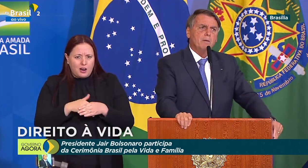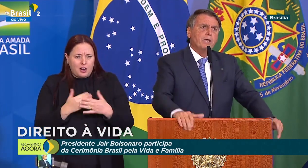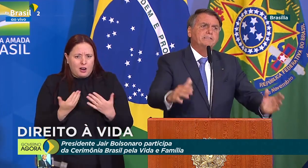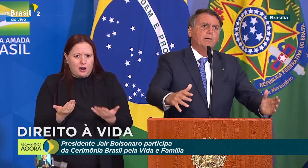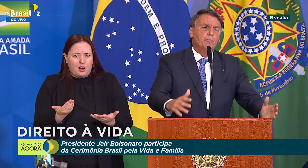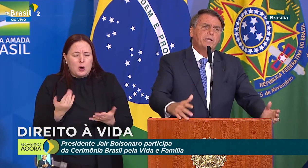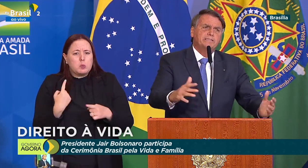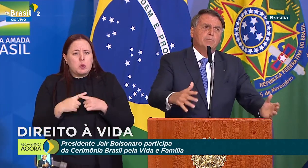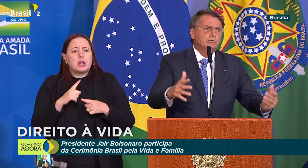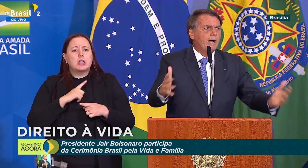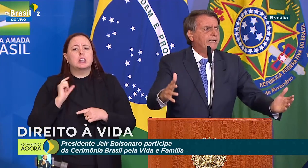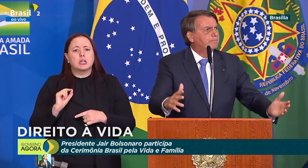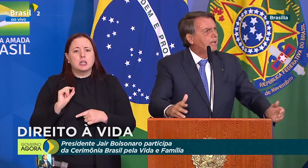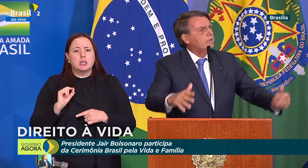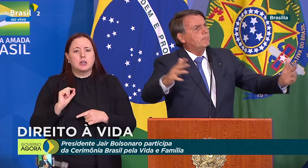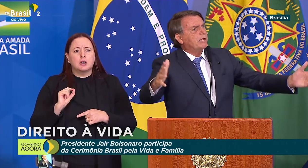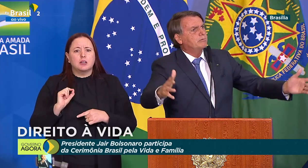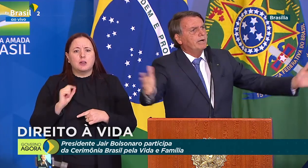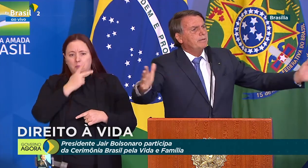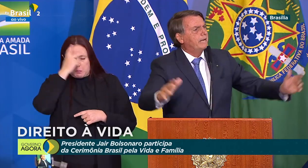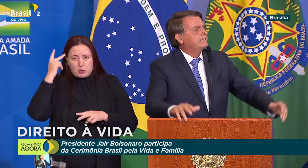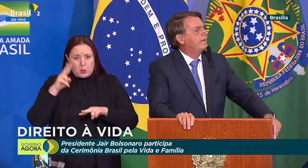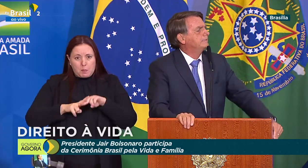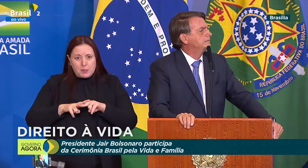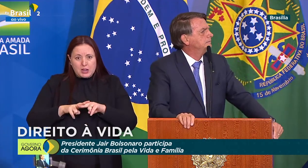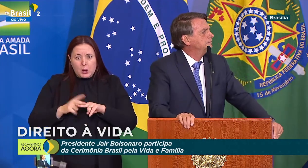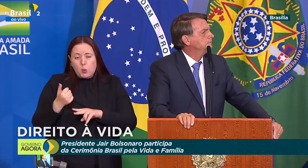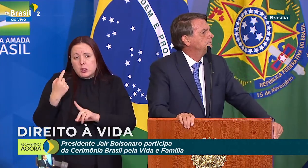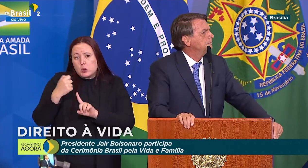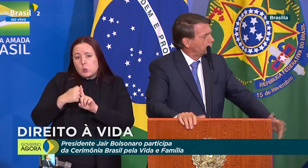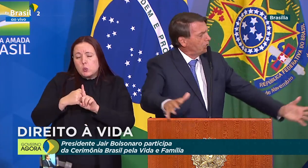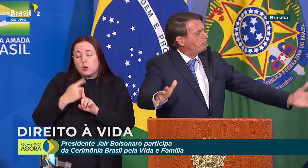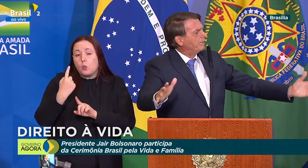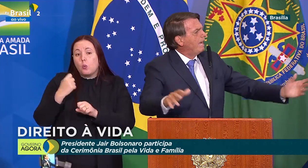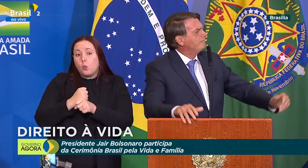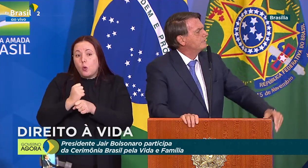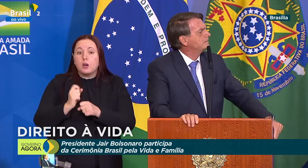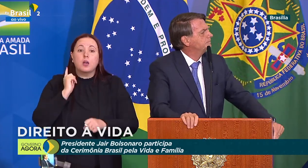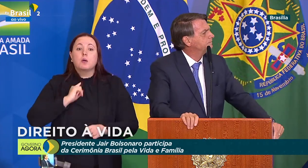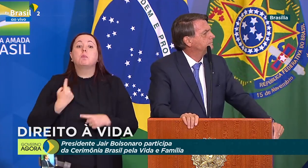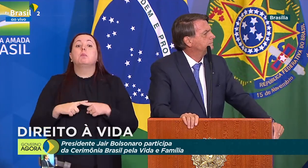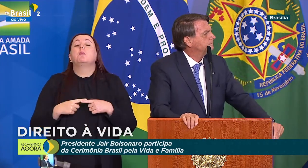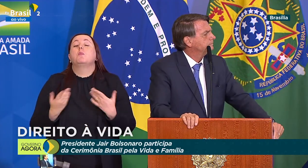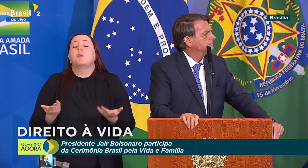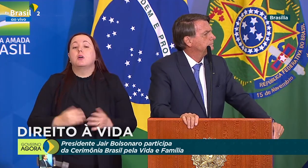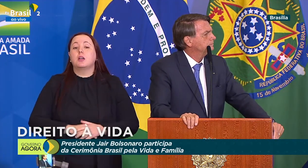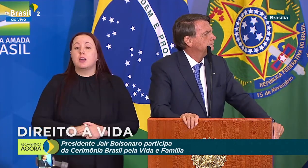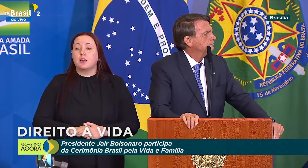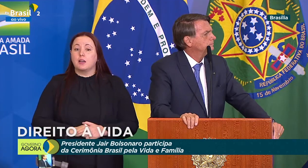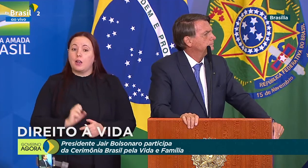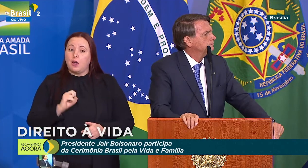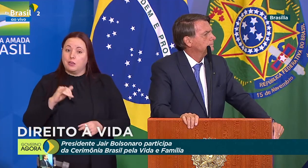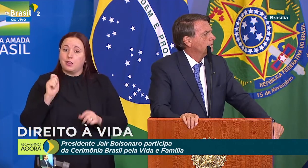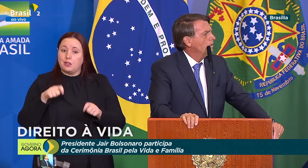inexpugnáveis porque tempo porque temos um hacker preso há quase um ano em Minas Gerais por isso combináveis